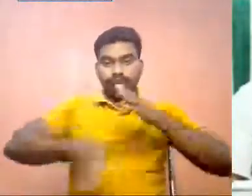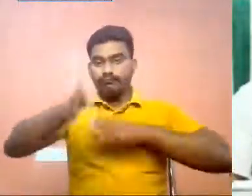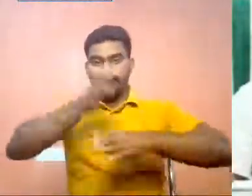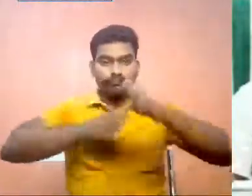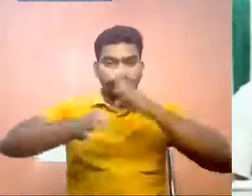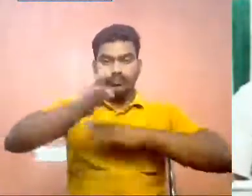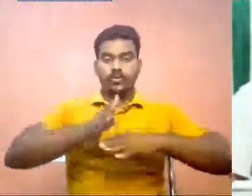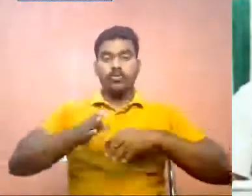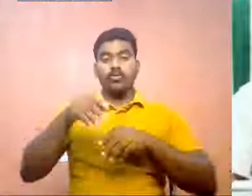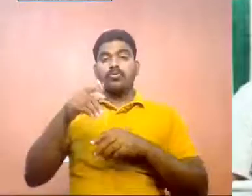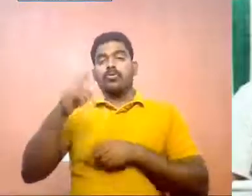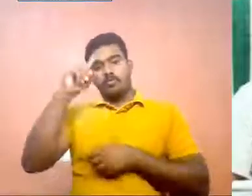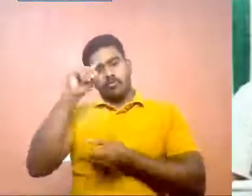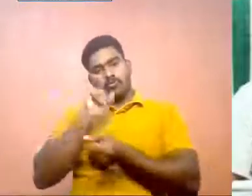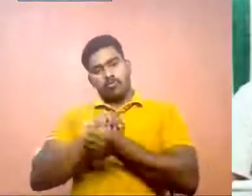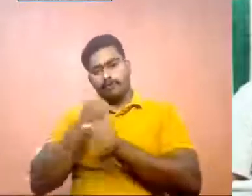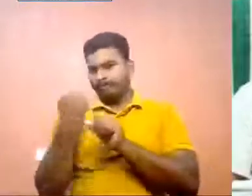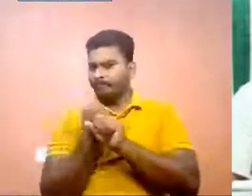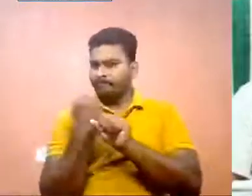ഫലപ്രദമായിട്ടുണ്ട്.